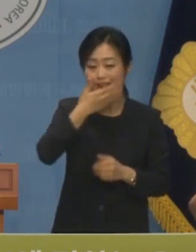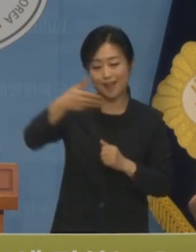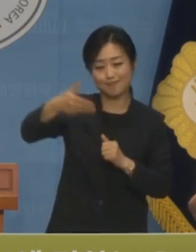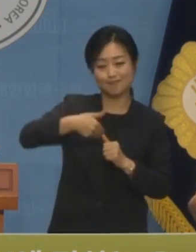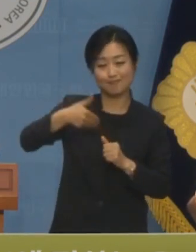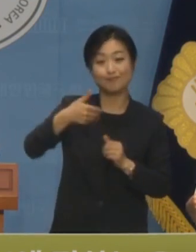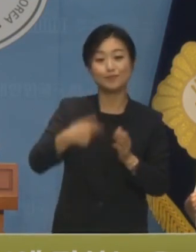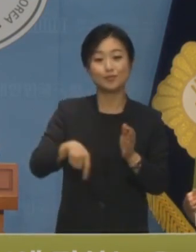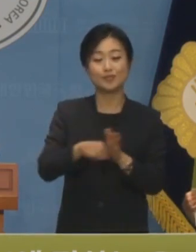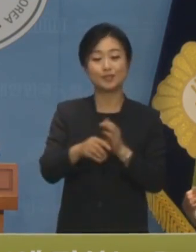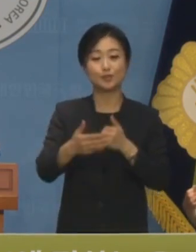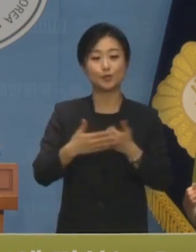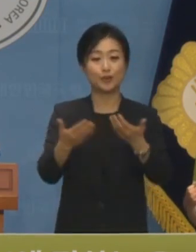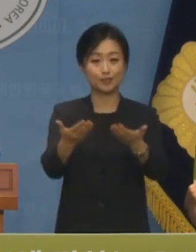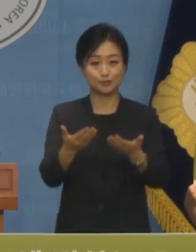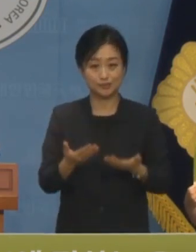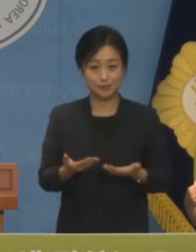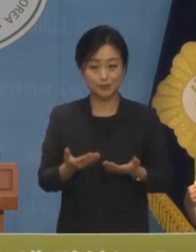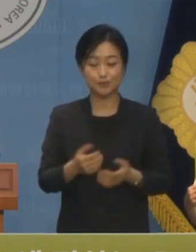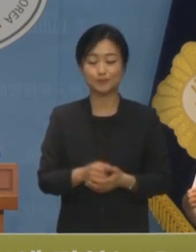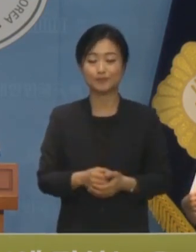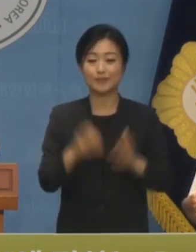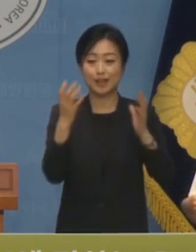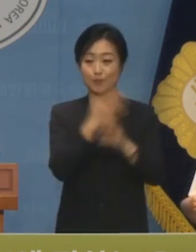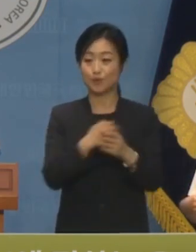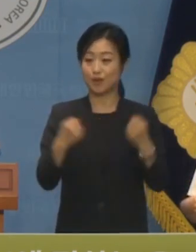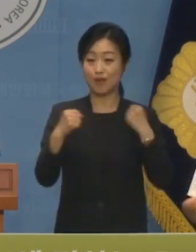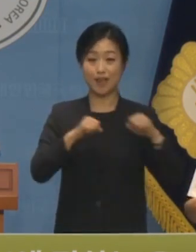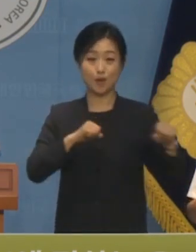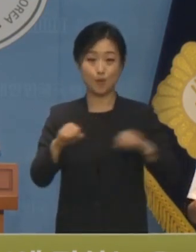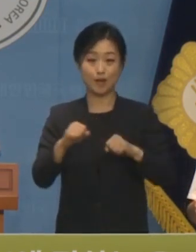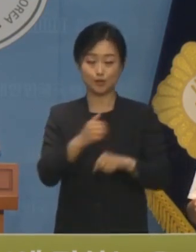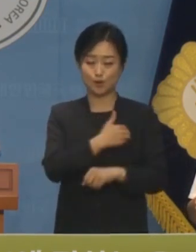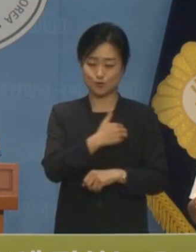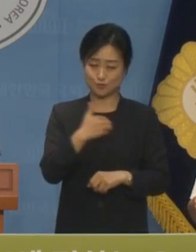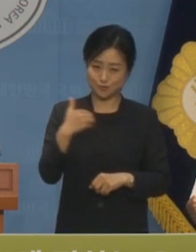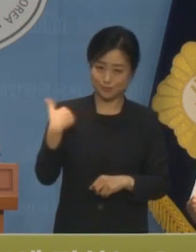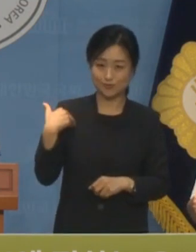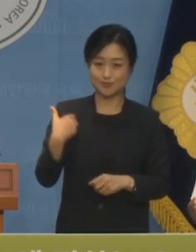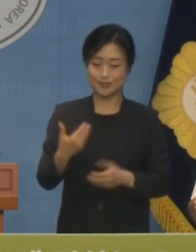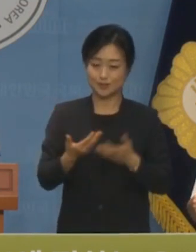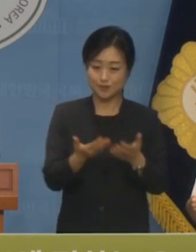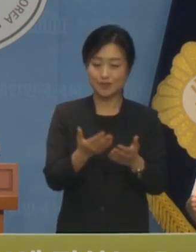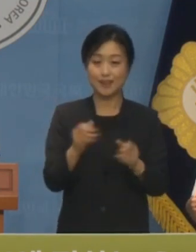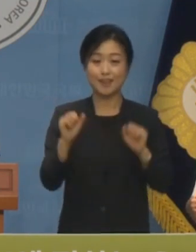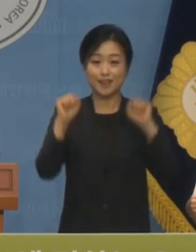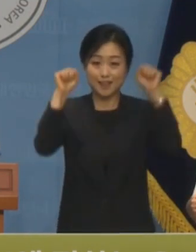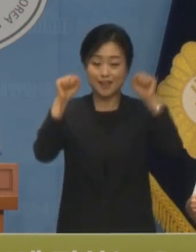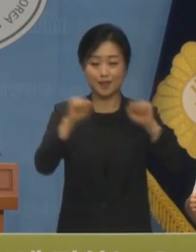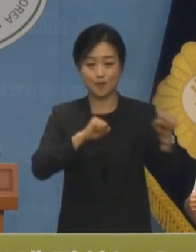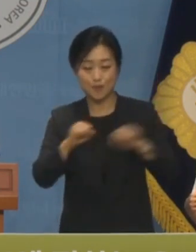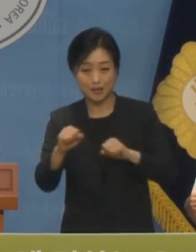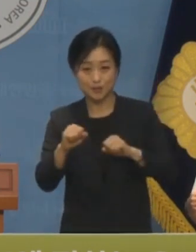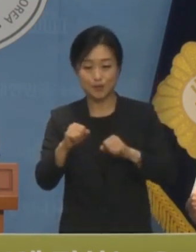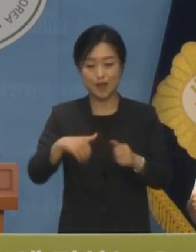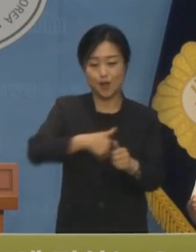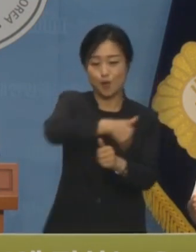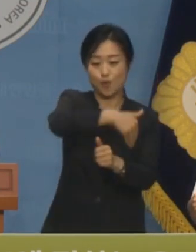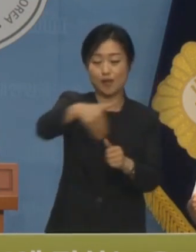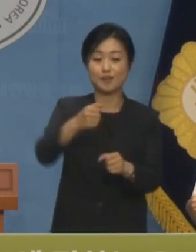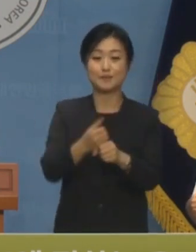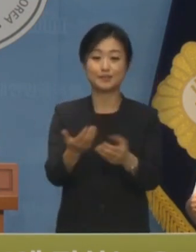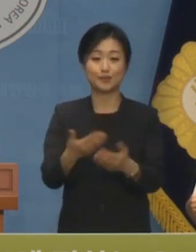있도록 보장해 주시고, 모든 아동의 신체 활동을 충분히 할 수 있도록 신체 활동 활성화 환경을